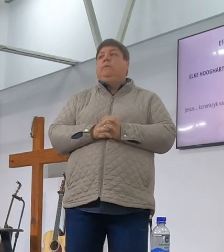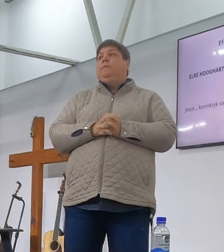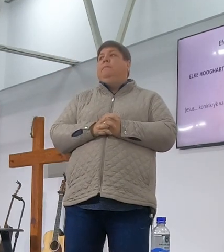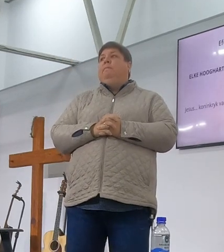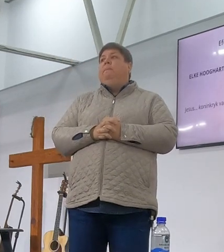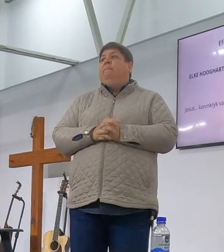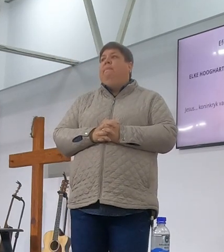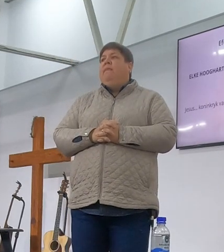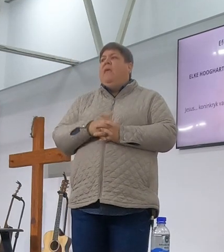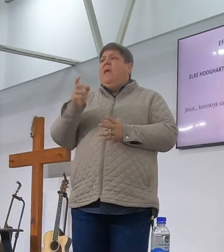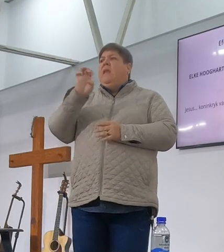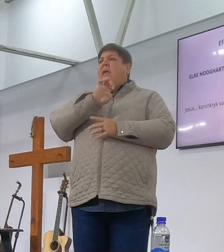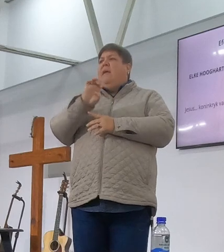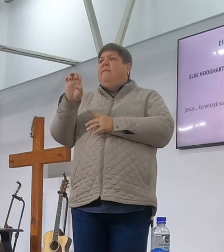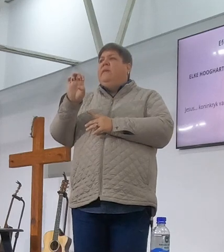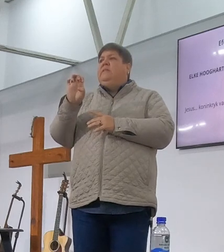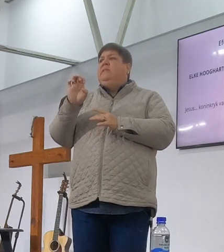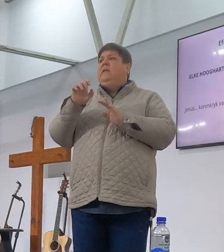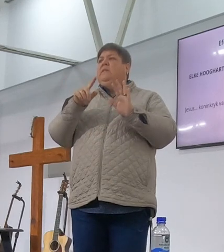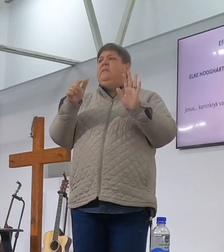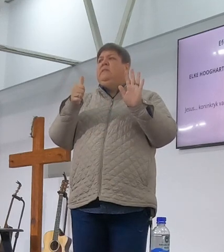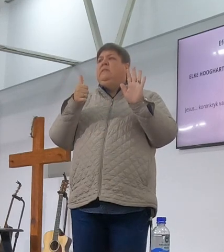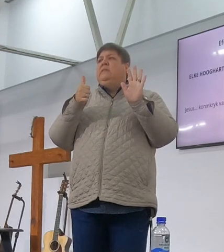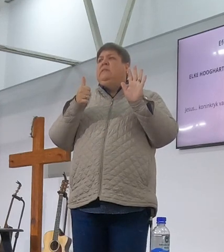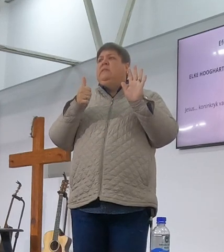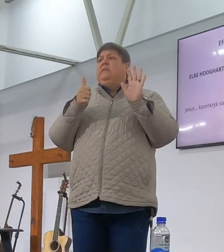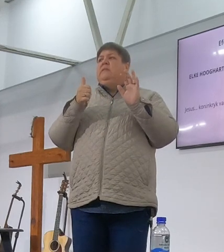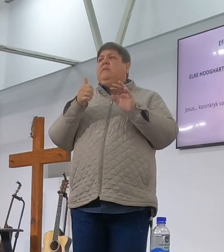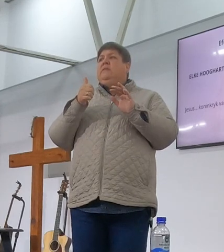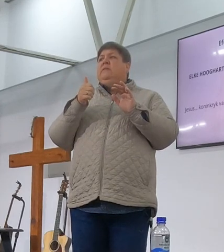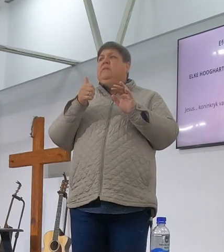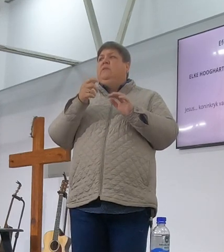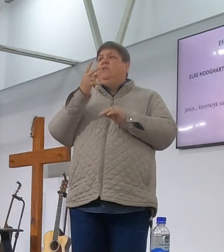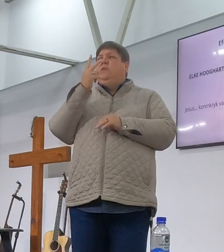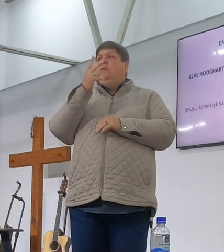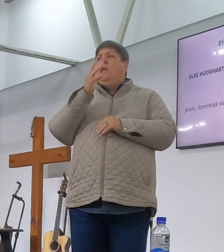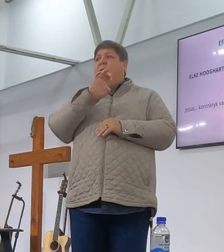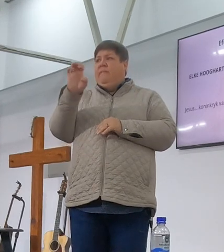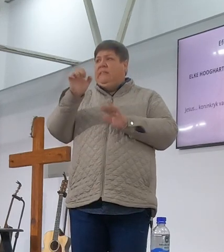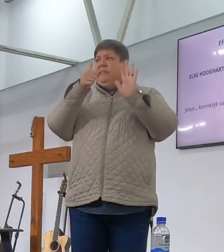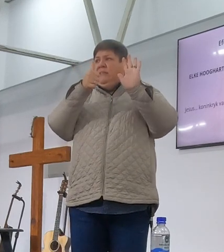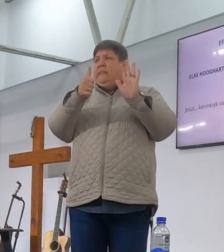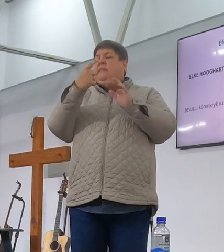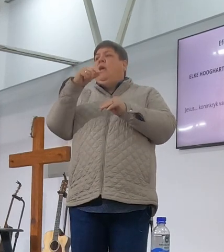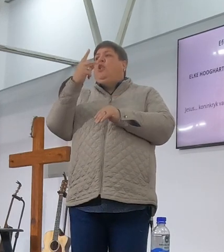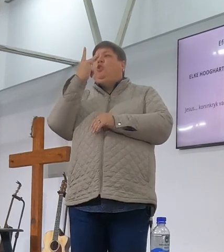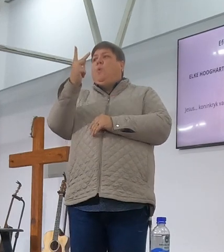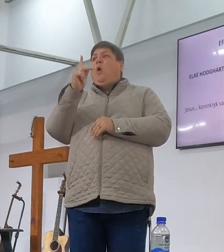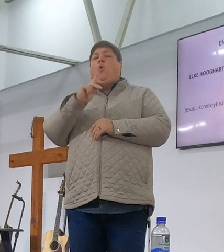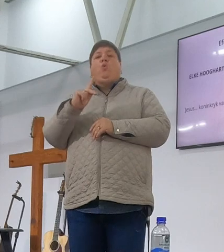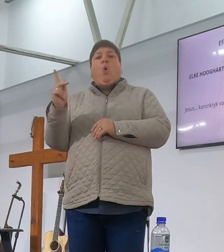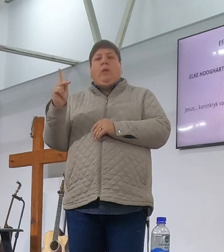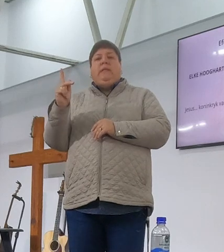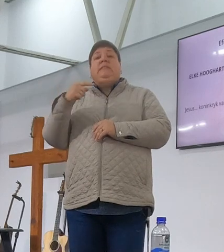So in Efesiërs 6 en in, of in Efesiërs en in 2 Korintiërs 10 sê Paulus,